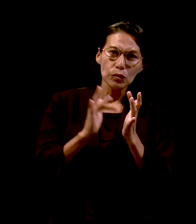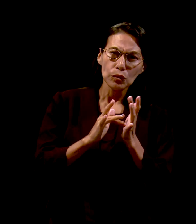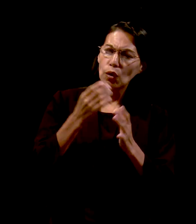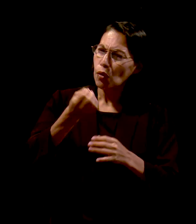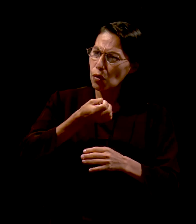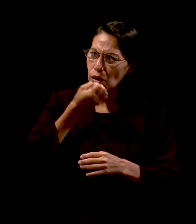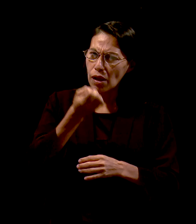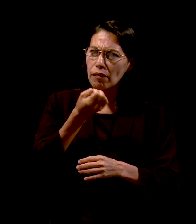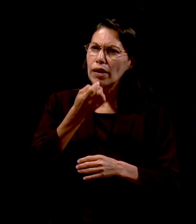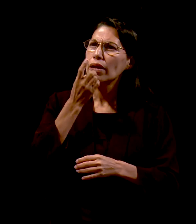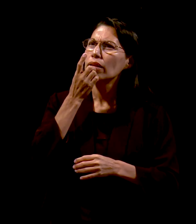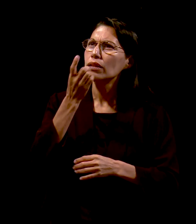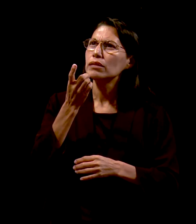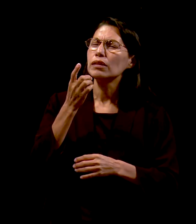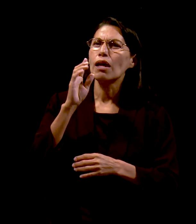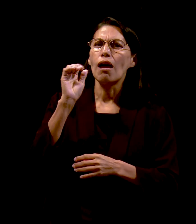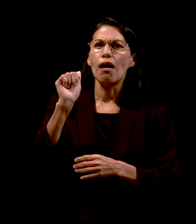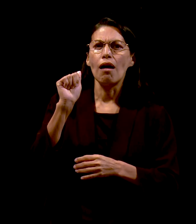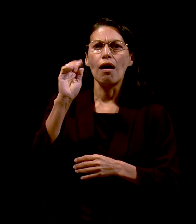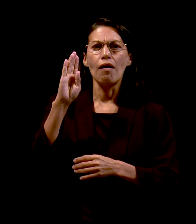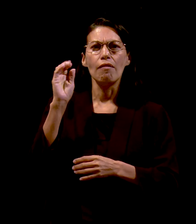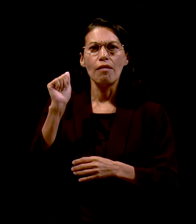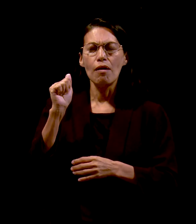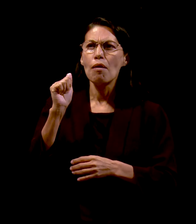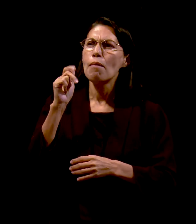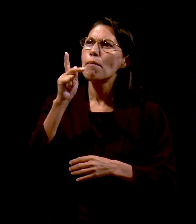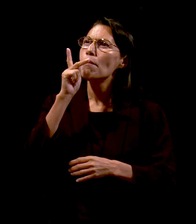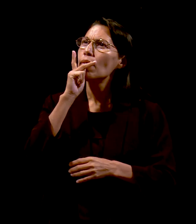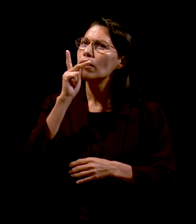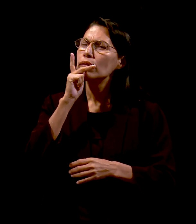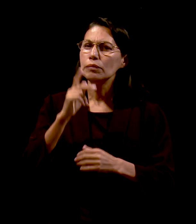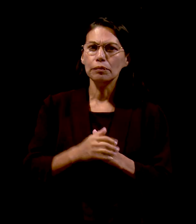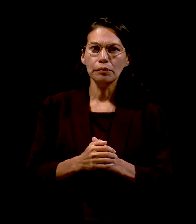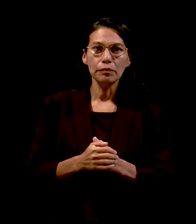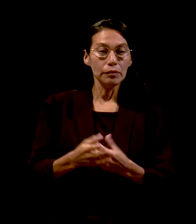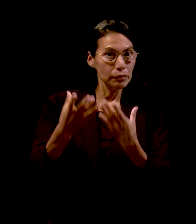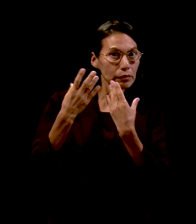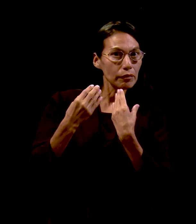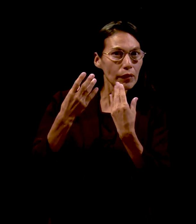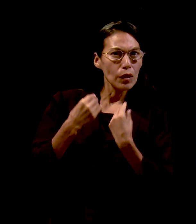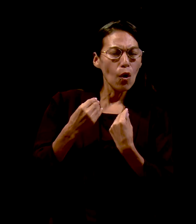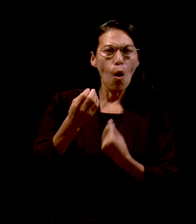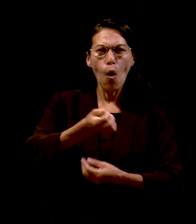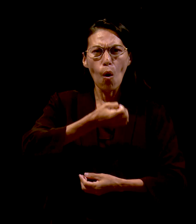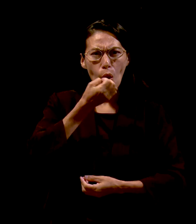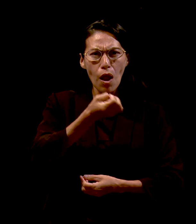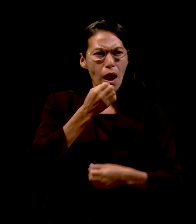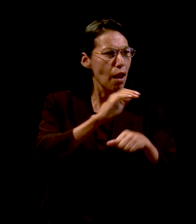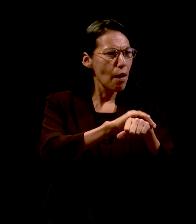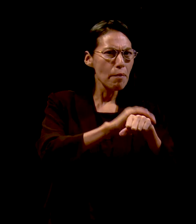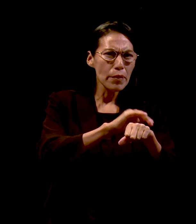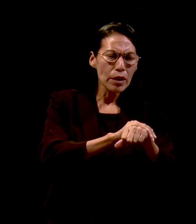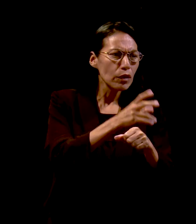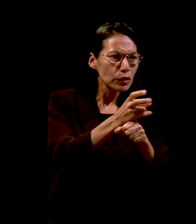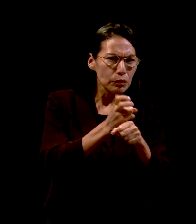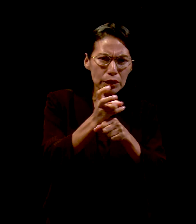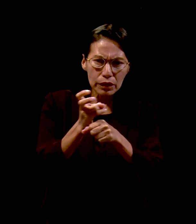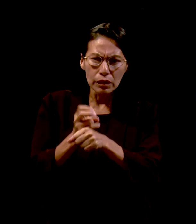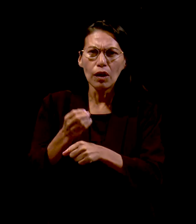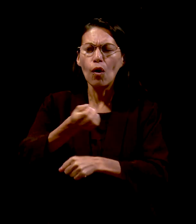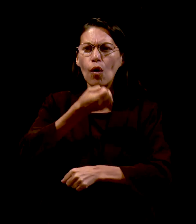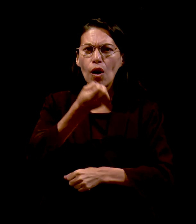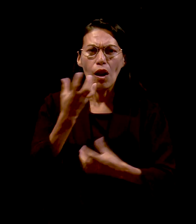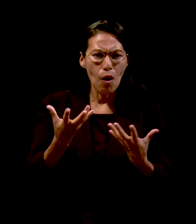le decía agua padre también nos enseñó que debemos invitar a nuestros amigos a orar